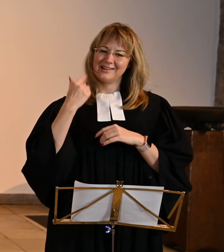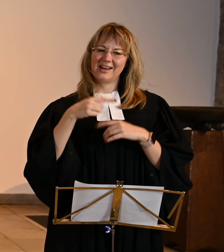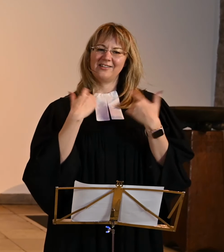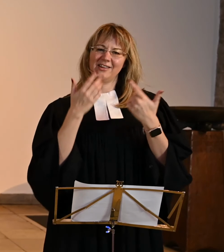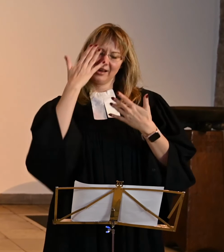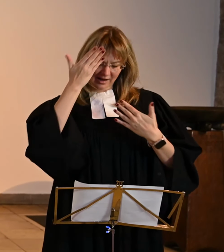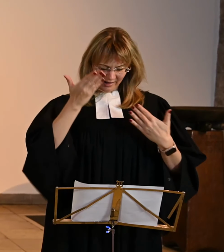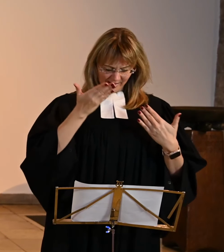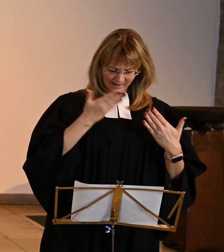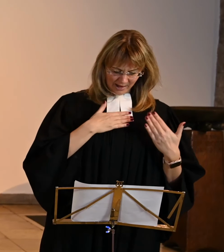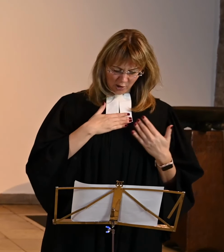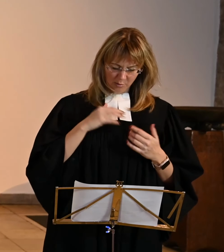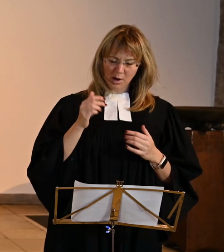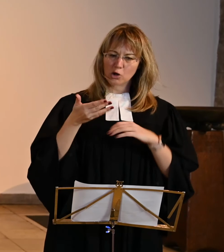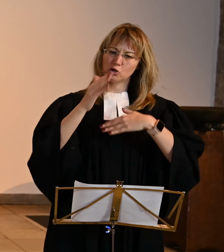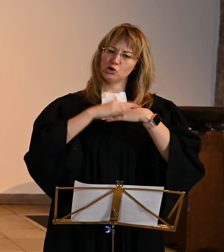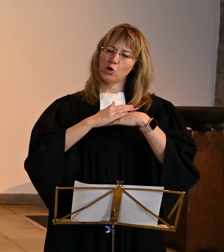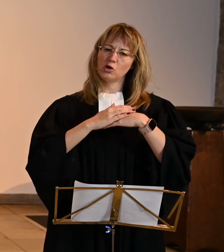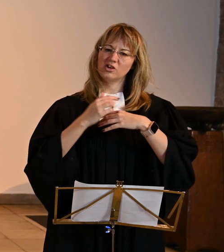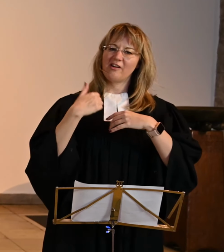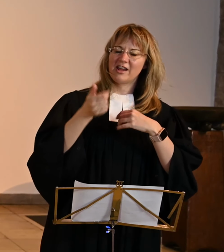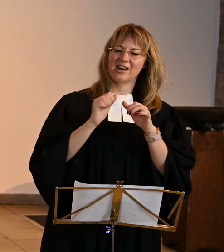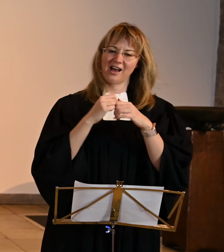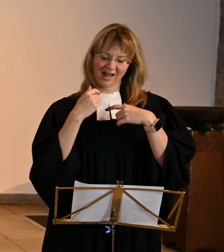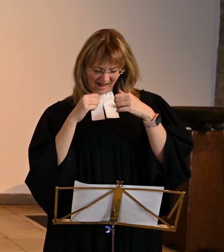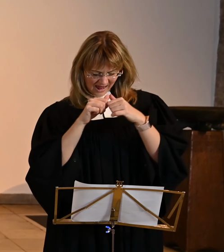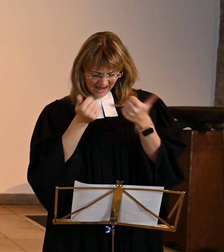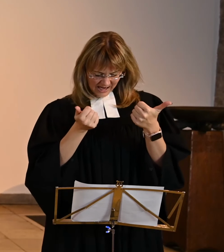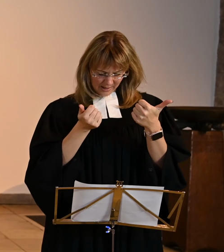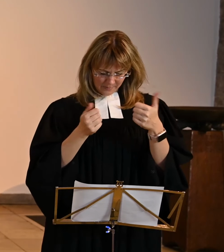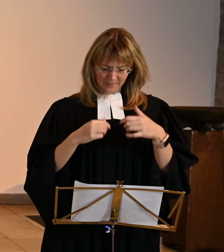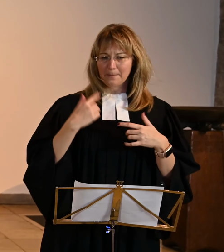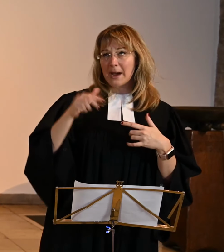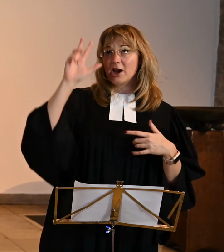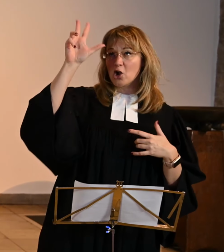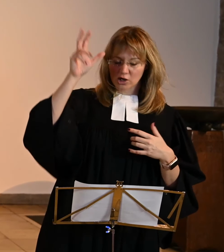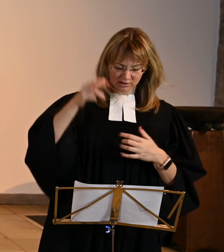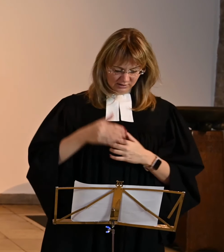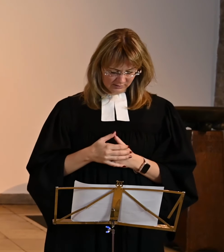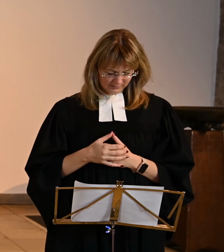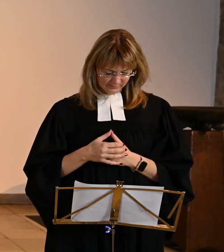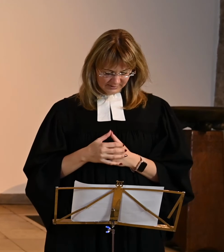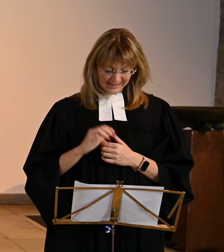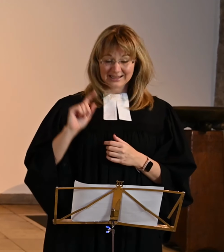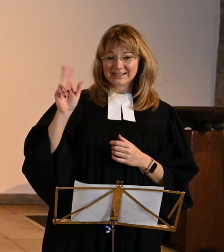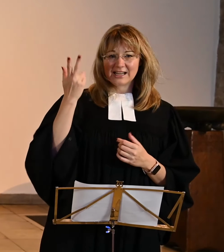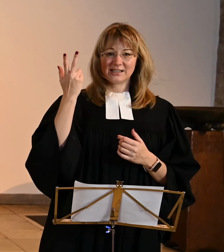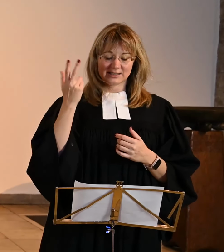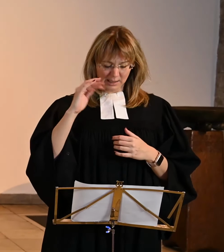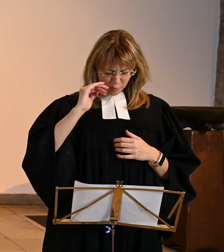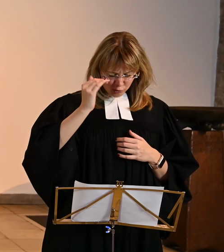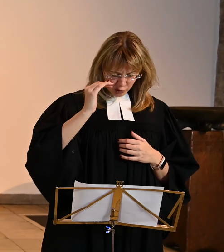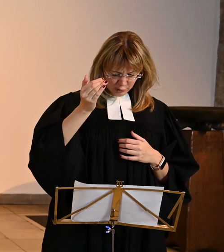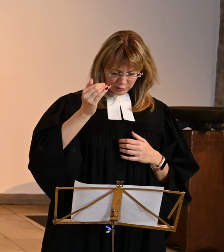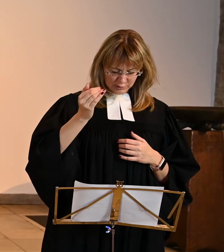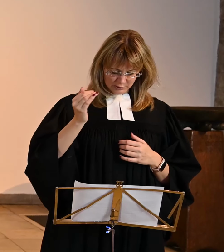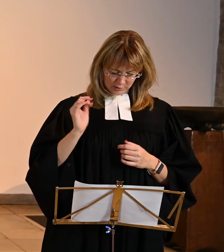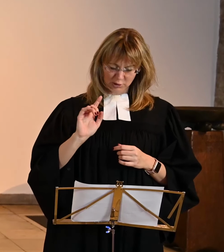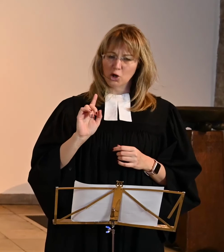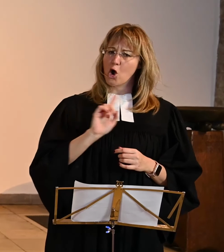Verstorbenen zusammen mit ihm zur Herrlichkeit führen. Dann werden wir immer beim Herrn